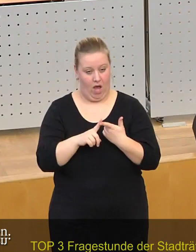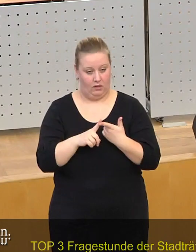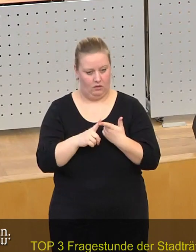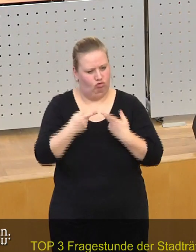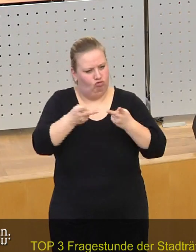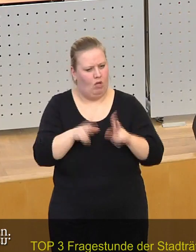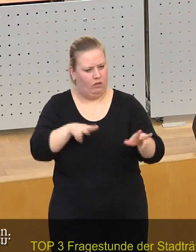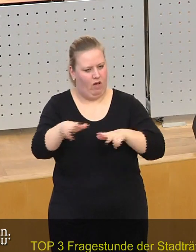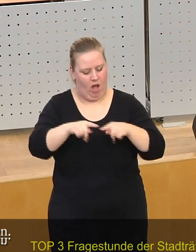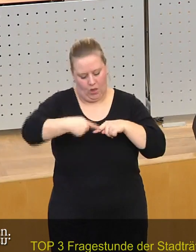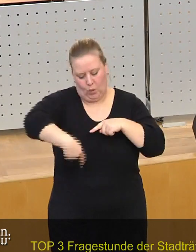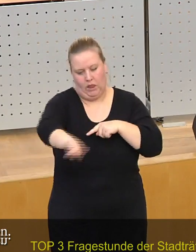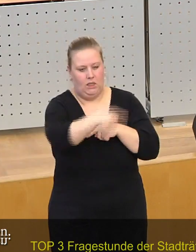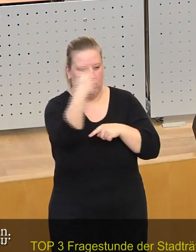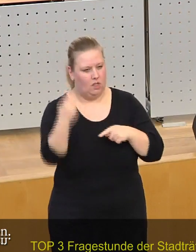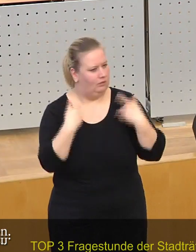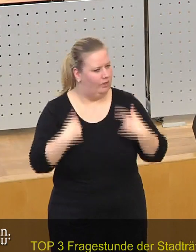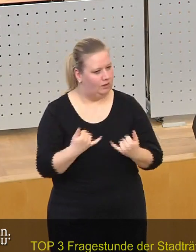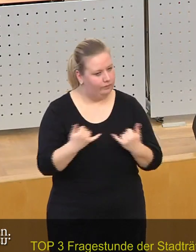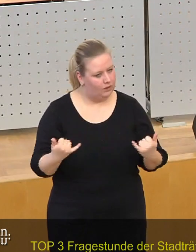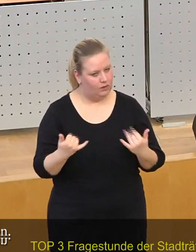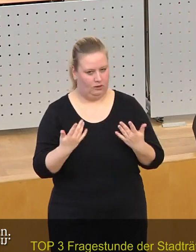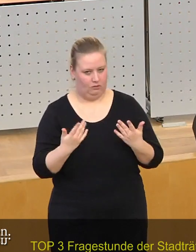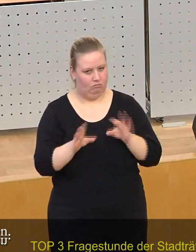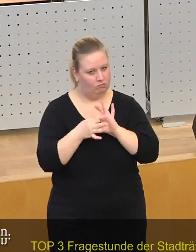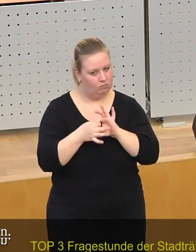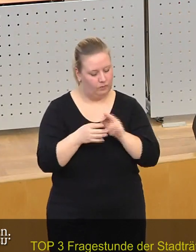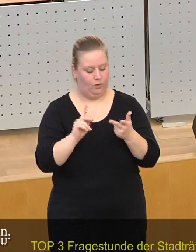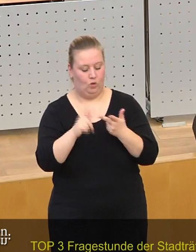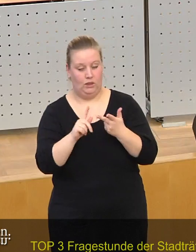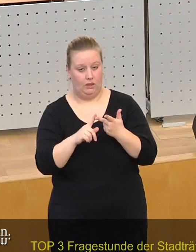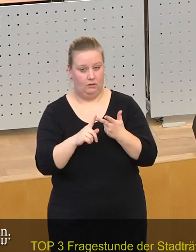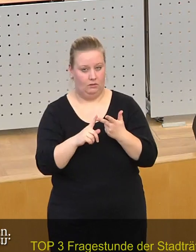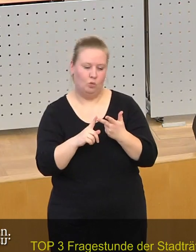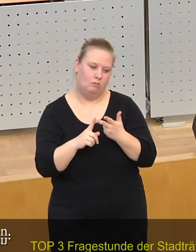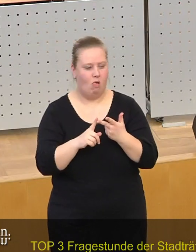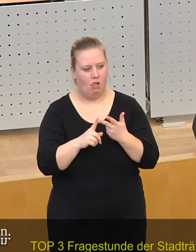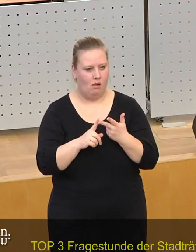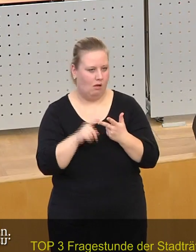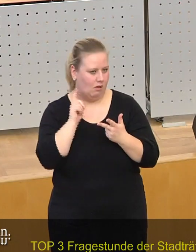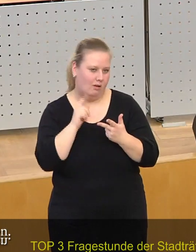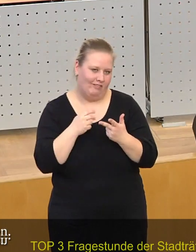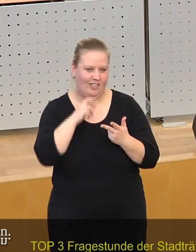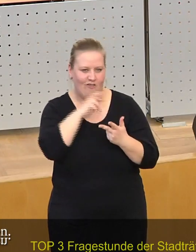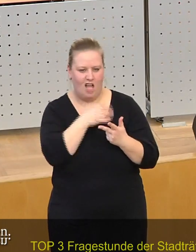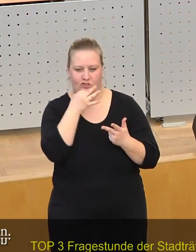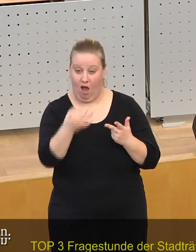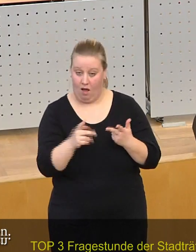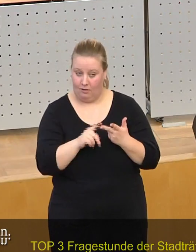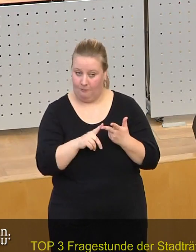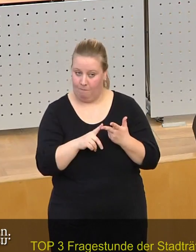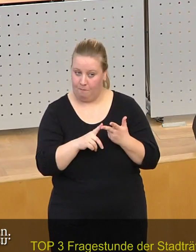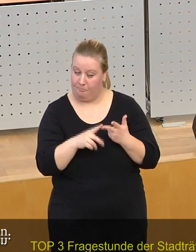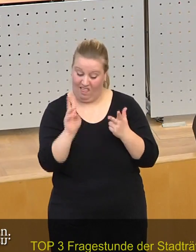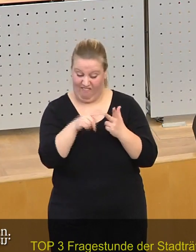die Stadtverwaltung in den kommenden Jahren mit so etwas umgehen? Und drittens, jetzt die hinterhältigste Frage, gibt es eigentlich Erkenntnisse über